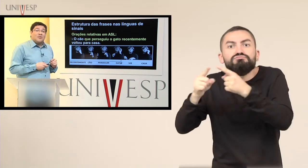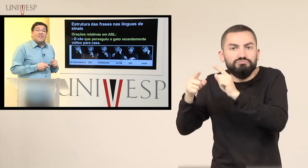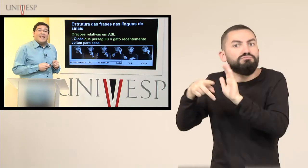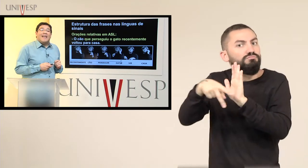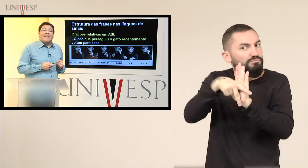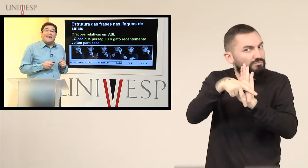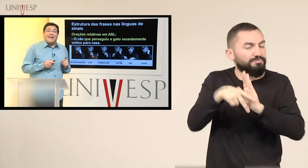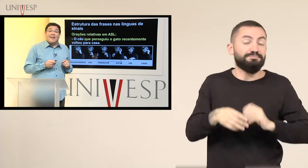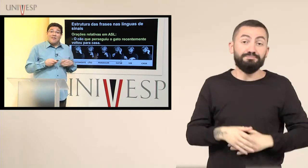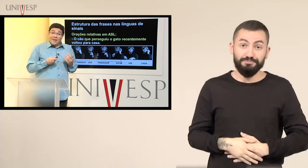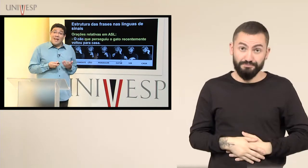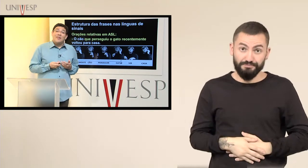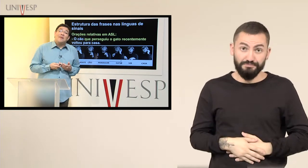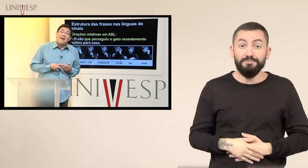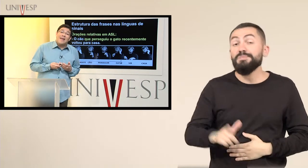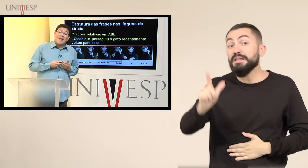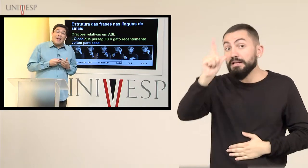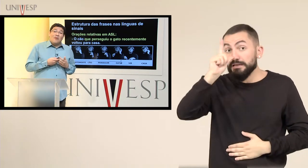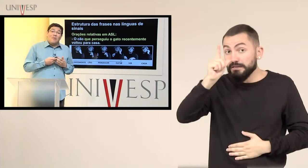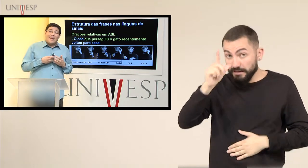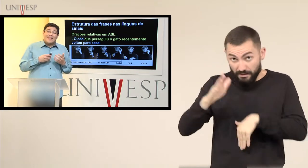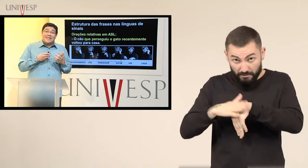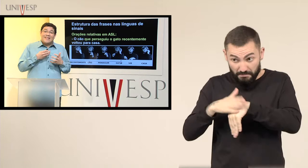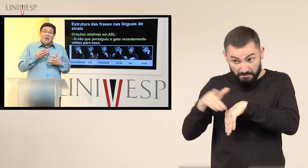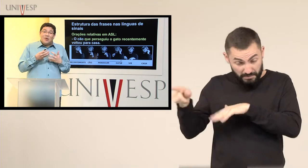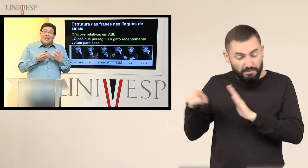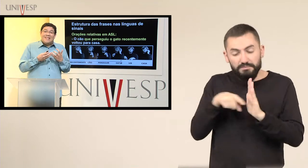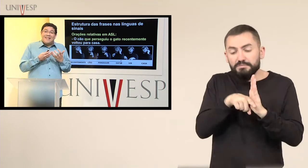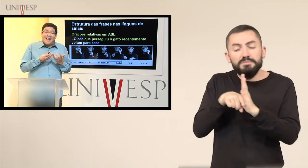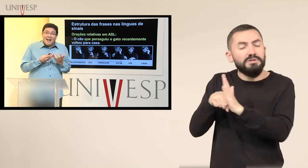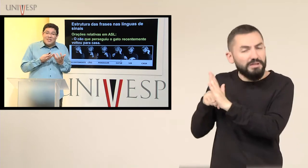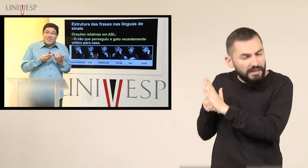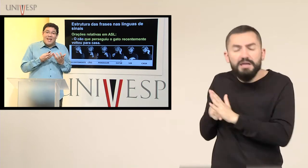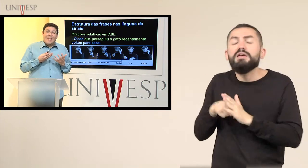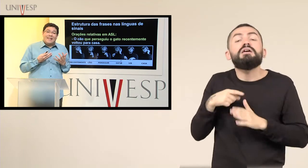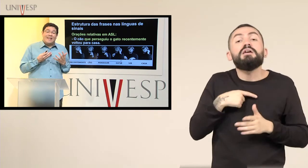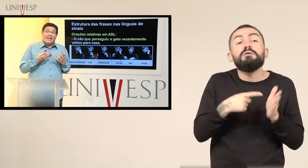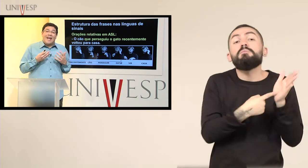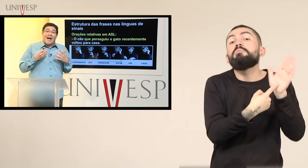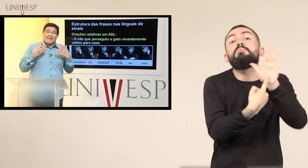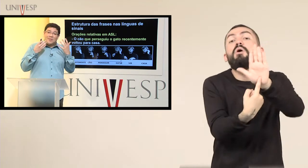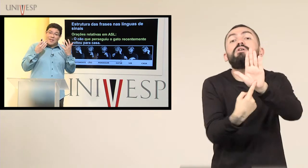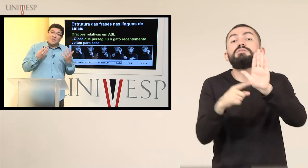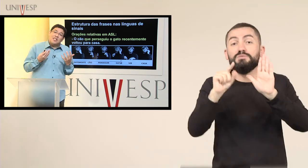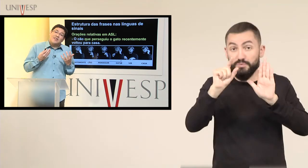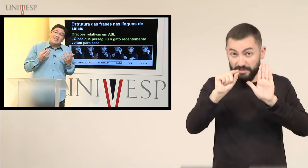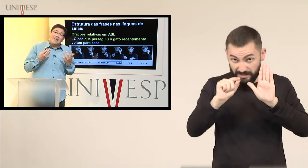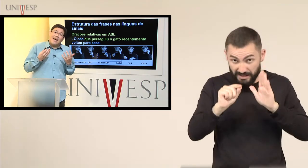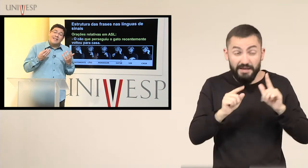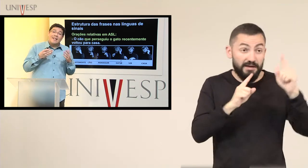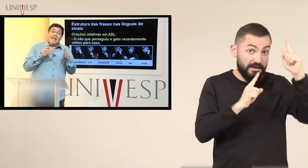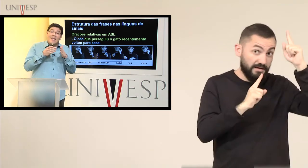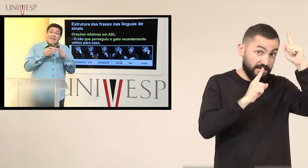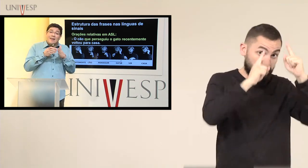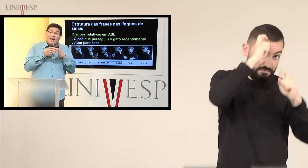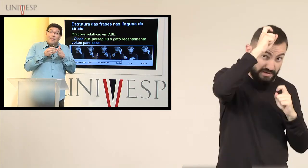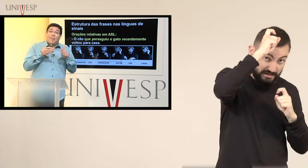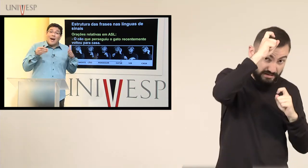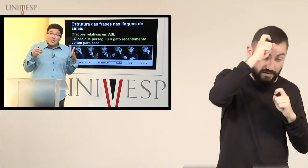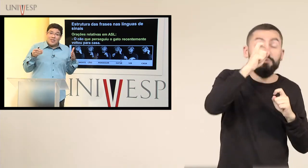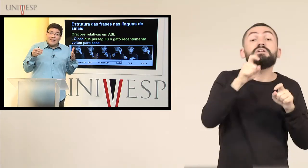Os estudos dele revelaram também uma sincronicidade entre as expressões faciais